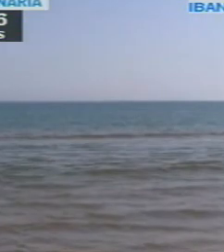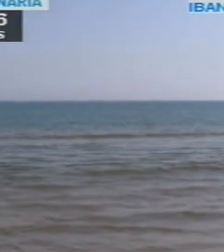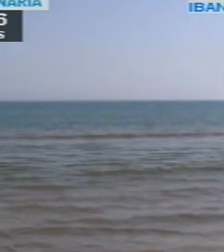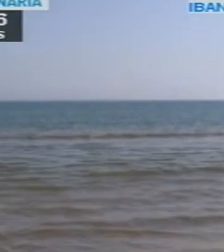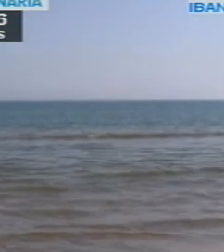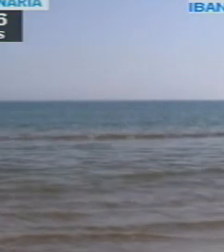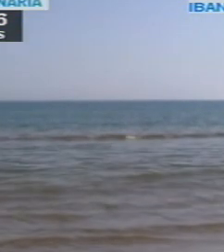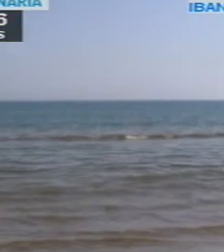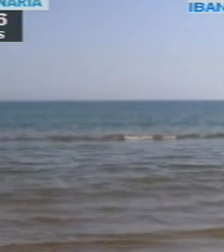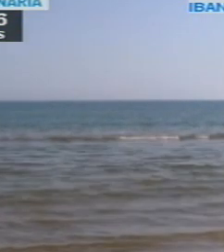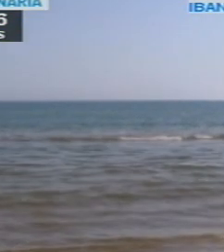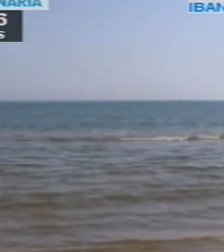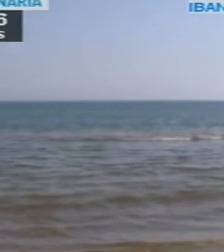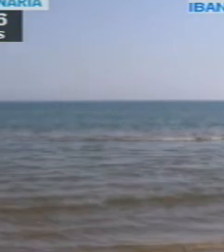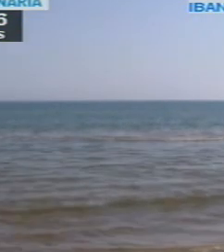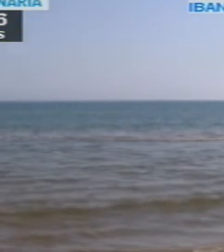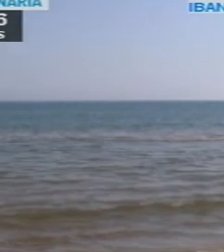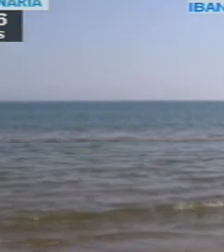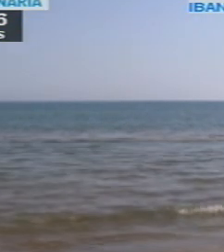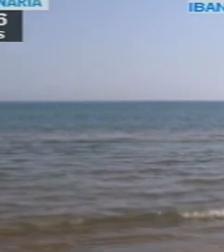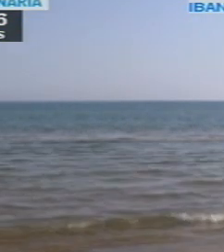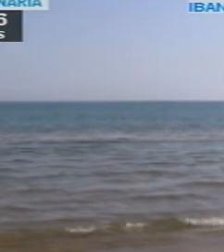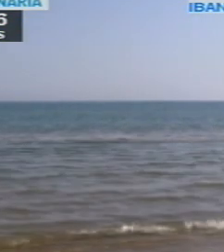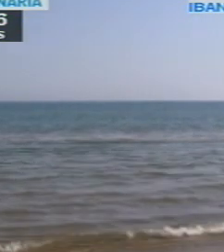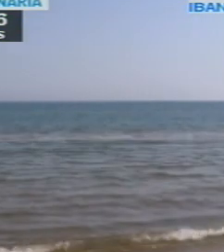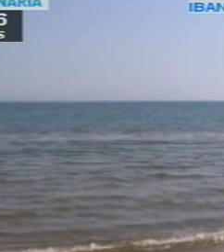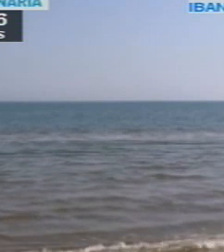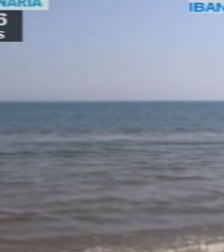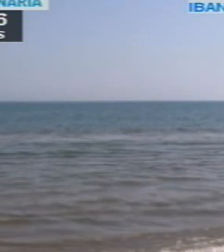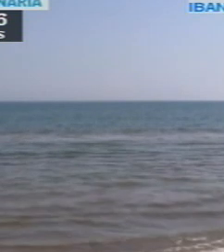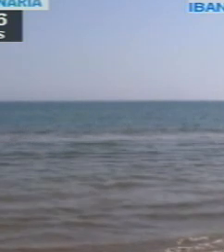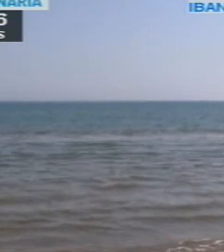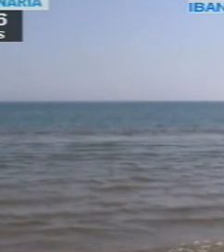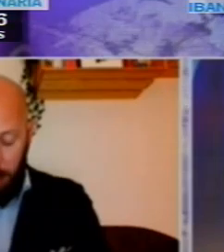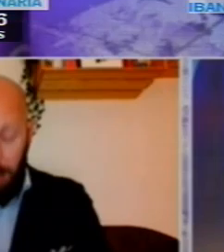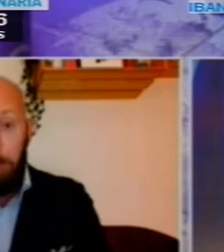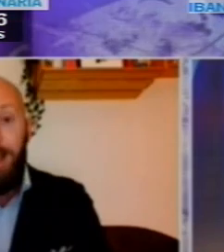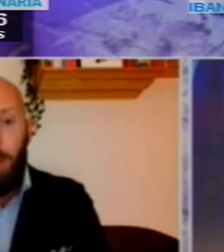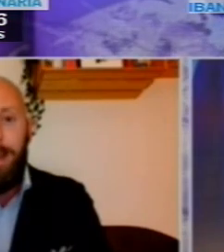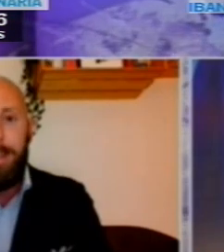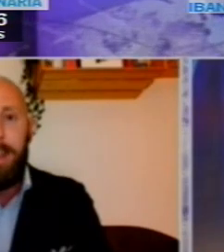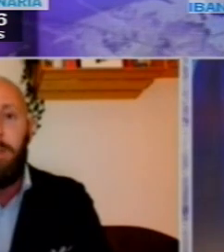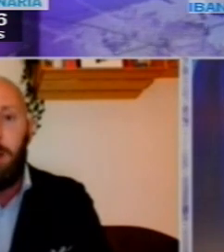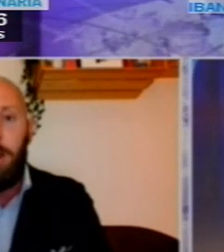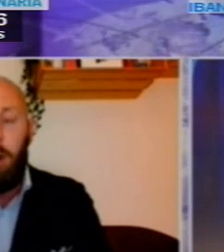interno. E vi dico che il 45%, 45,5% sicuramente aprirà, ma il